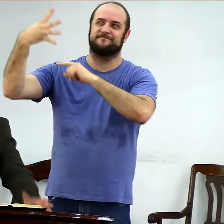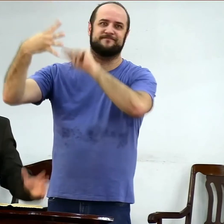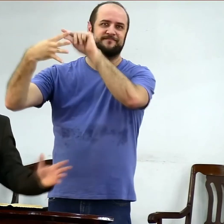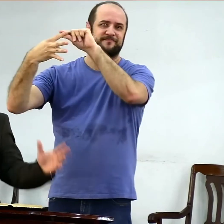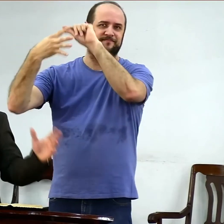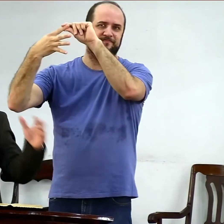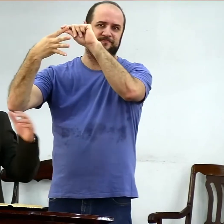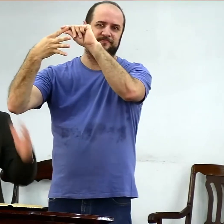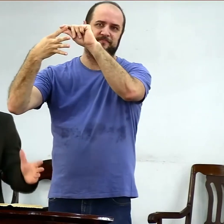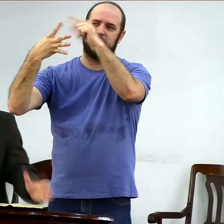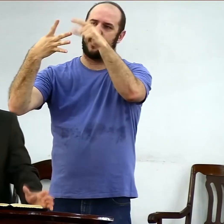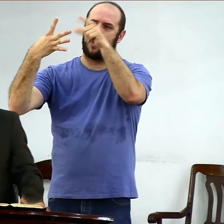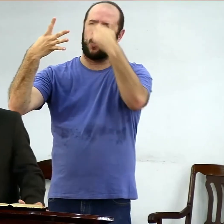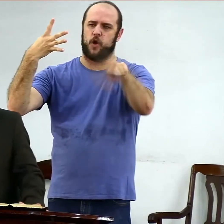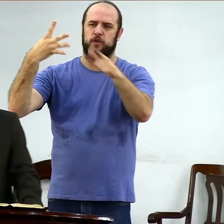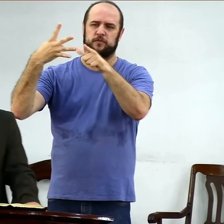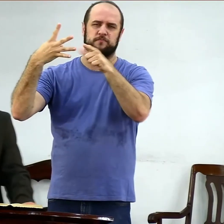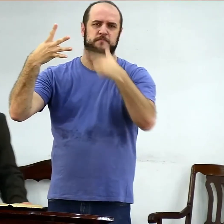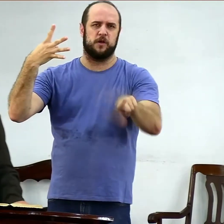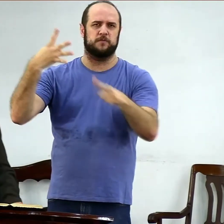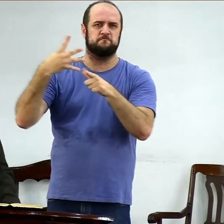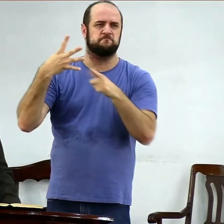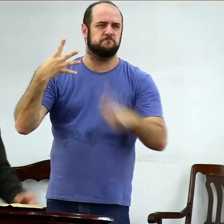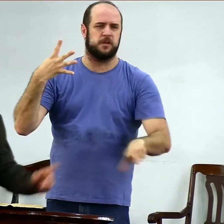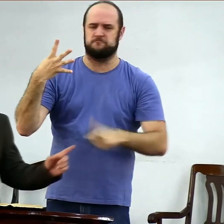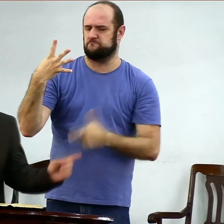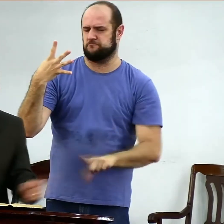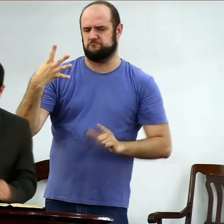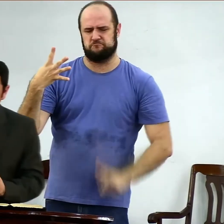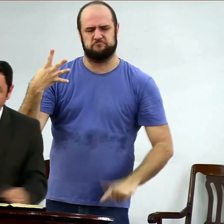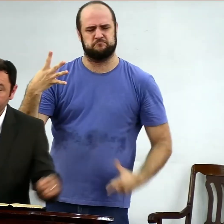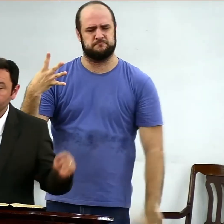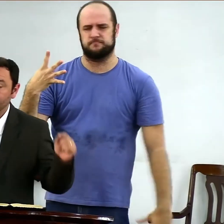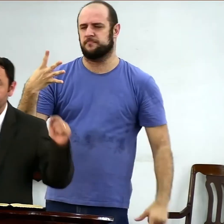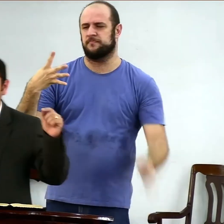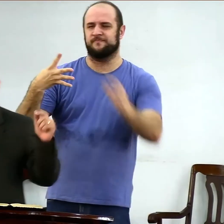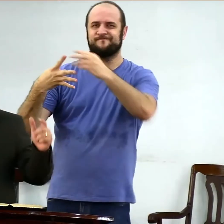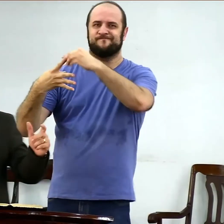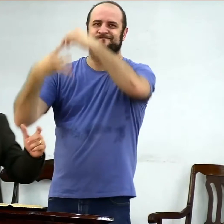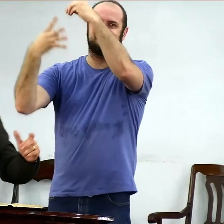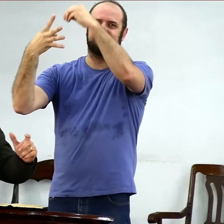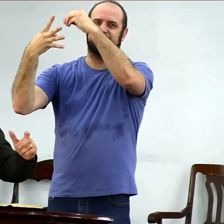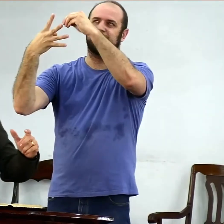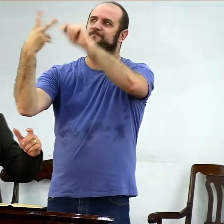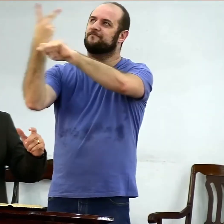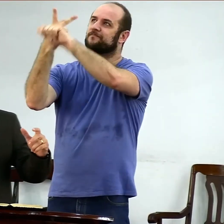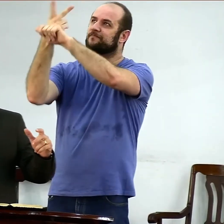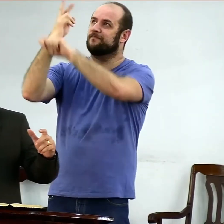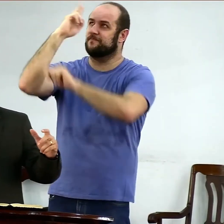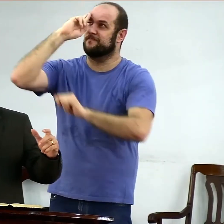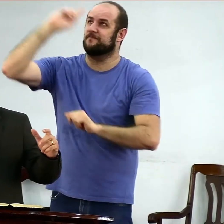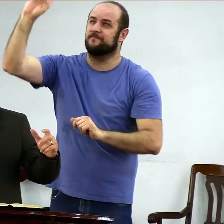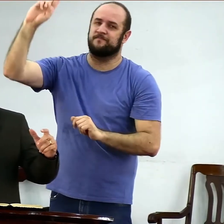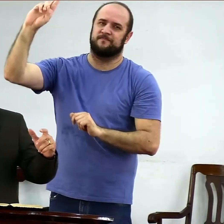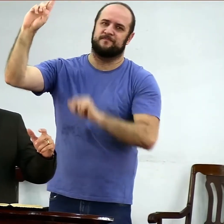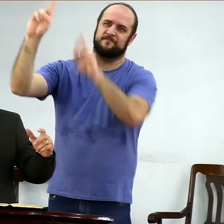de todos os dias nas escalas de prioridades que mudam. Mas o buscar o reino, não.